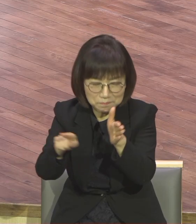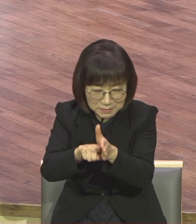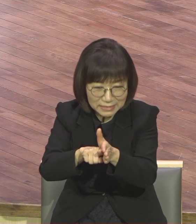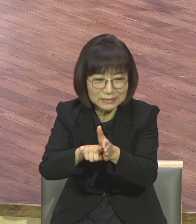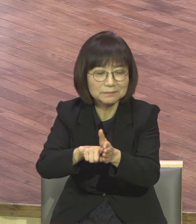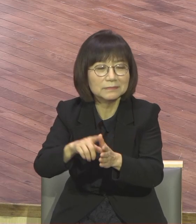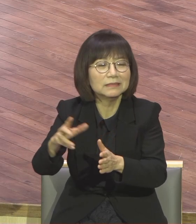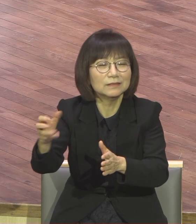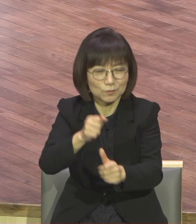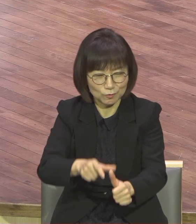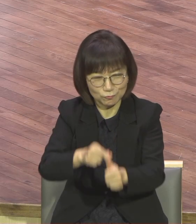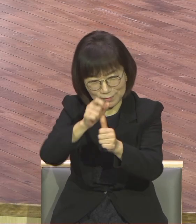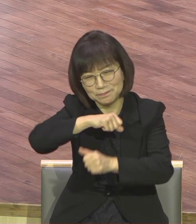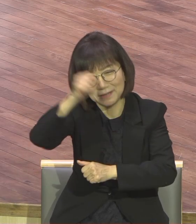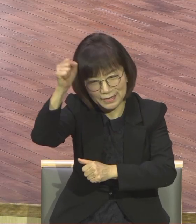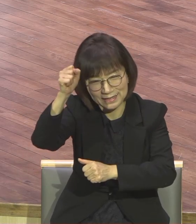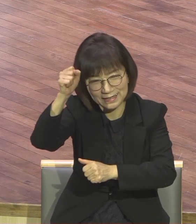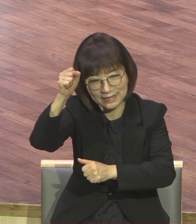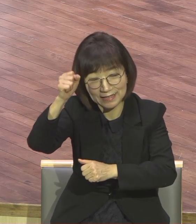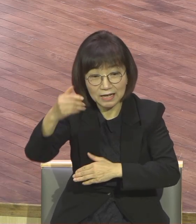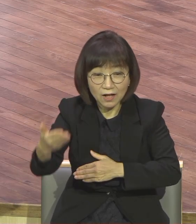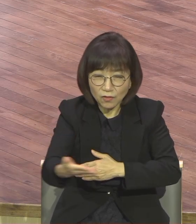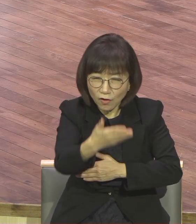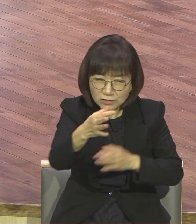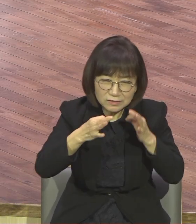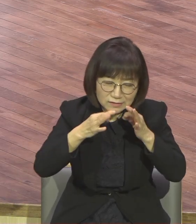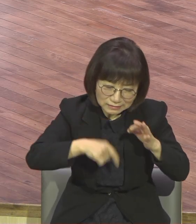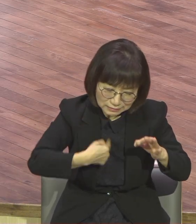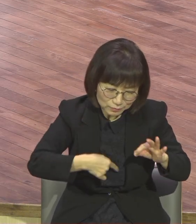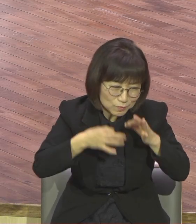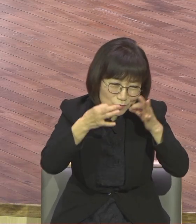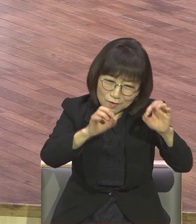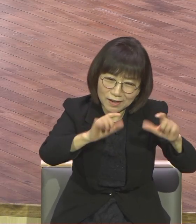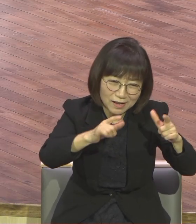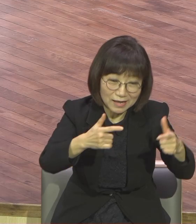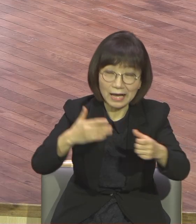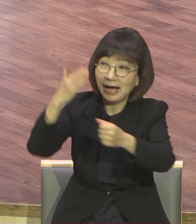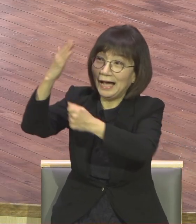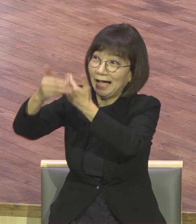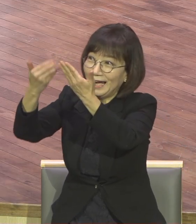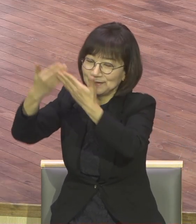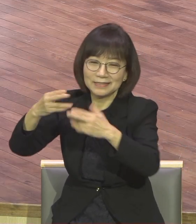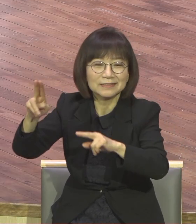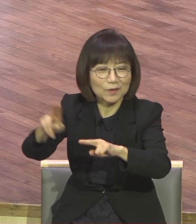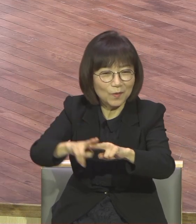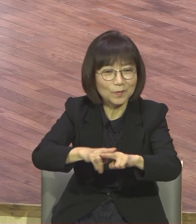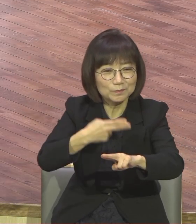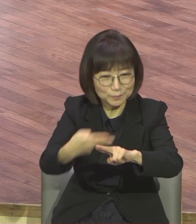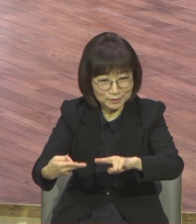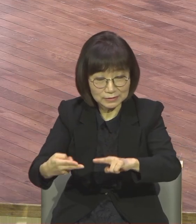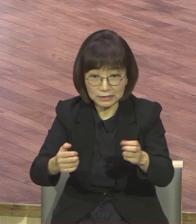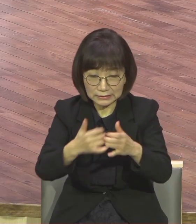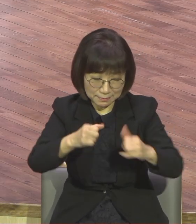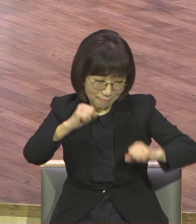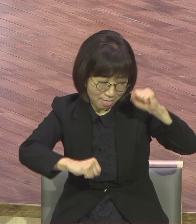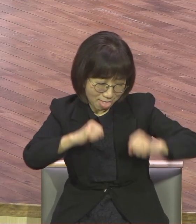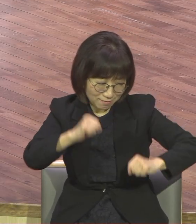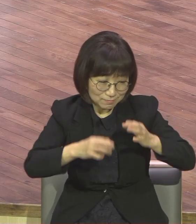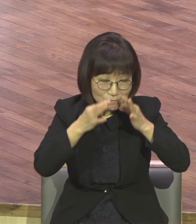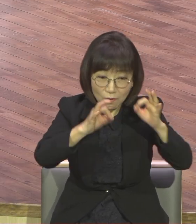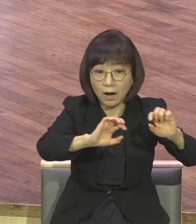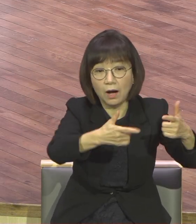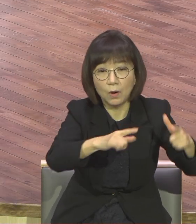받았으니 이것은 너에게서 난 것이 아니라 하나님의 선물이라. 행위에서 난 것이 아니니